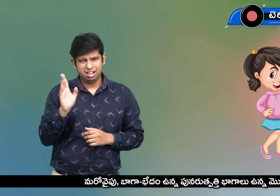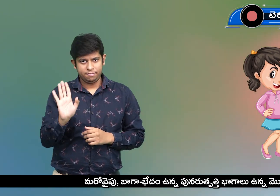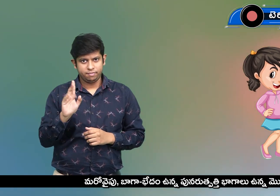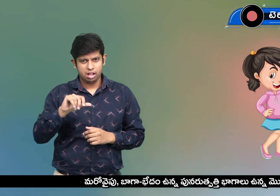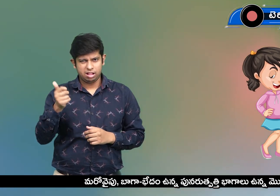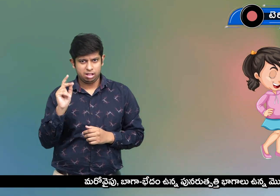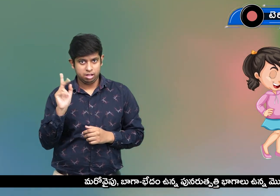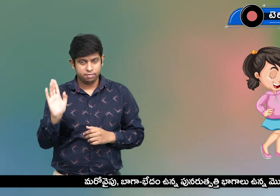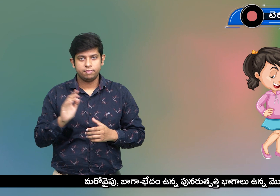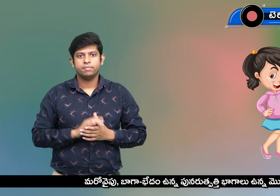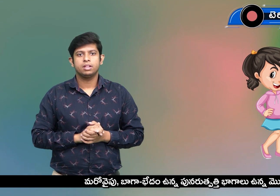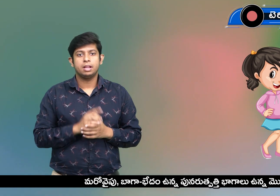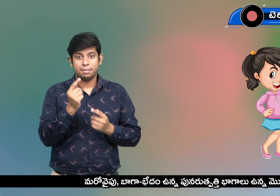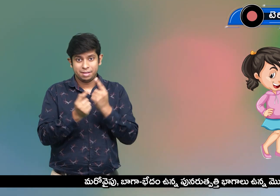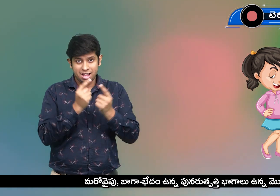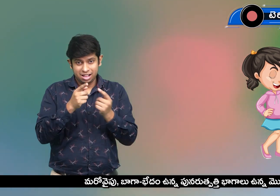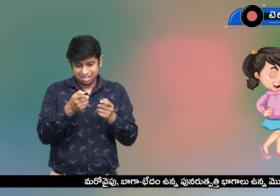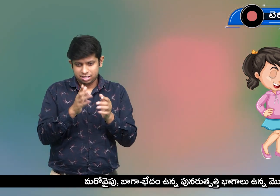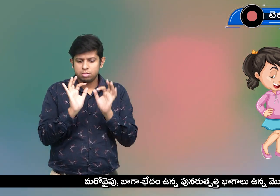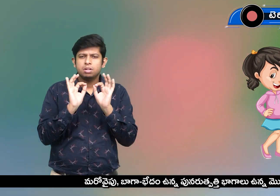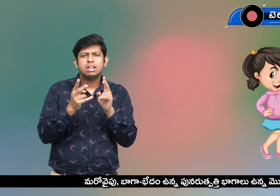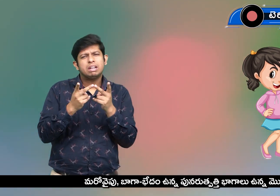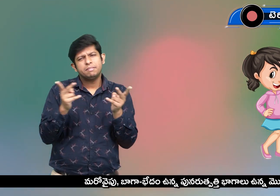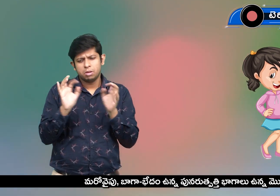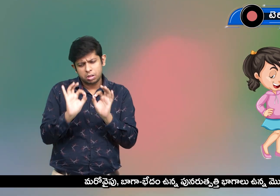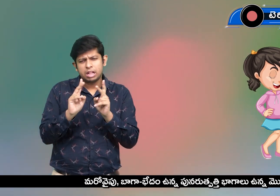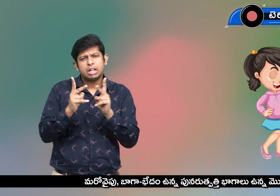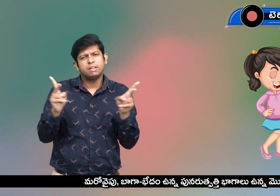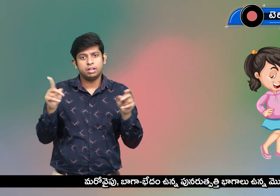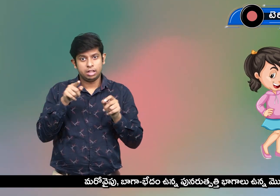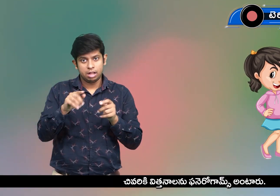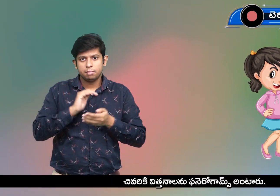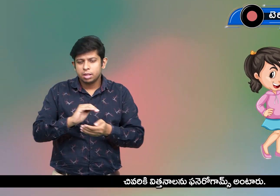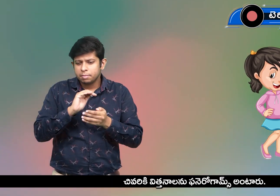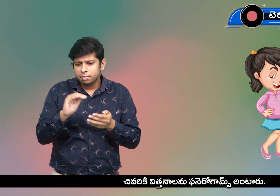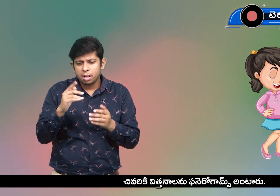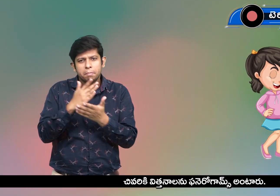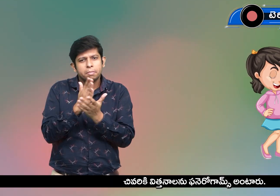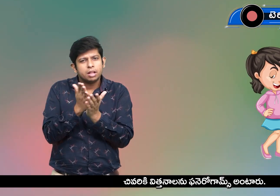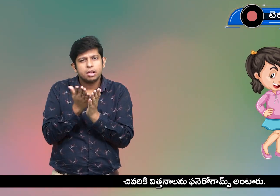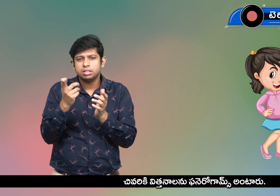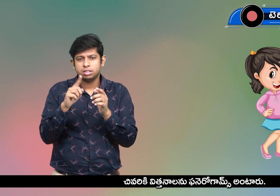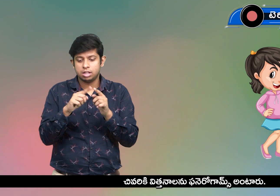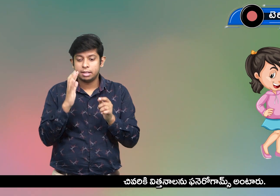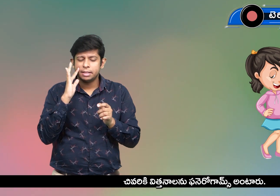మరోవైపు బాగా భేదం ఉన్న పునరుత్పత్తి భాగాలు ఉన్న మొక్కలను చివరికి విత్తనాలను